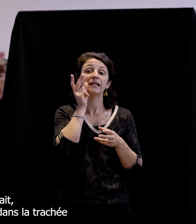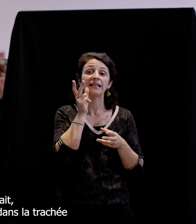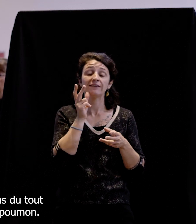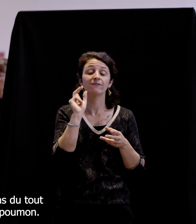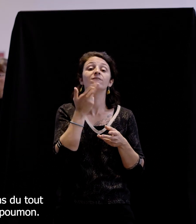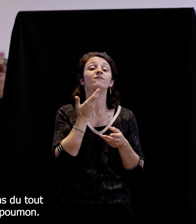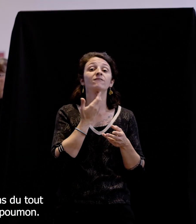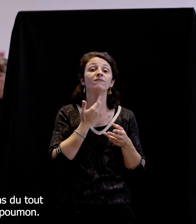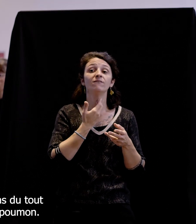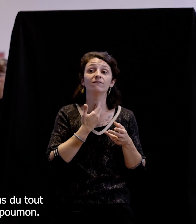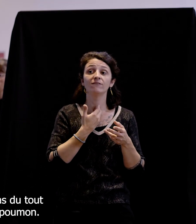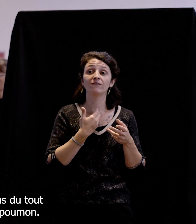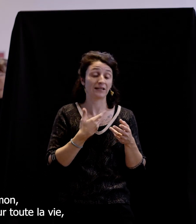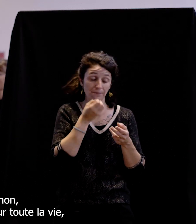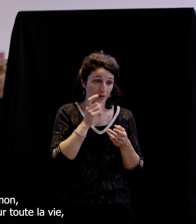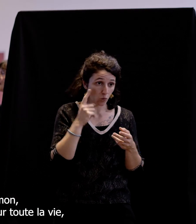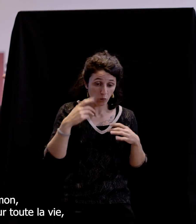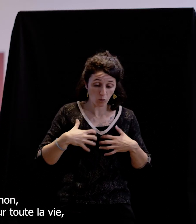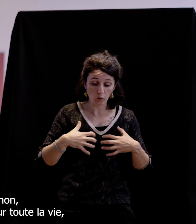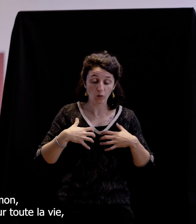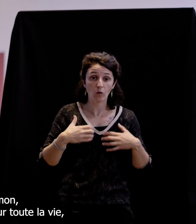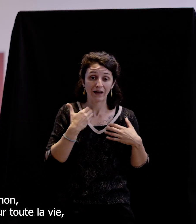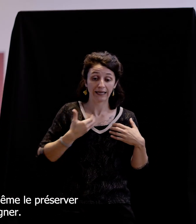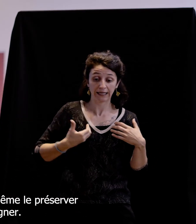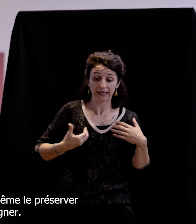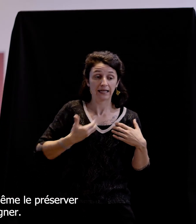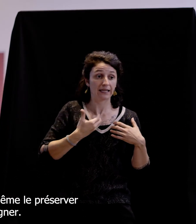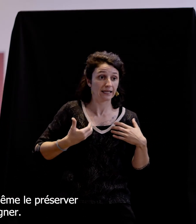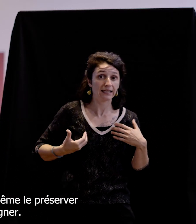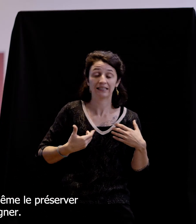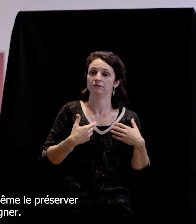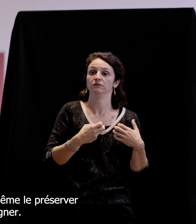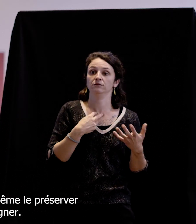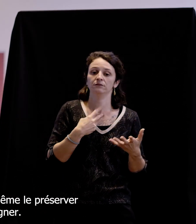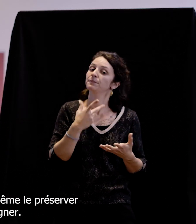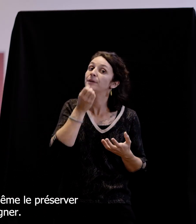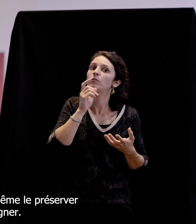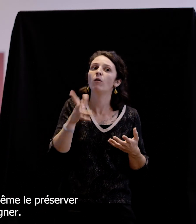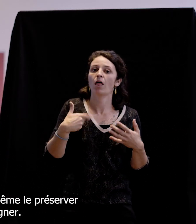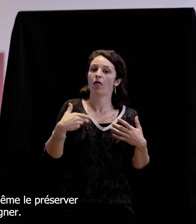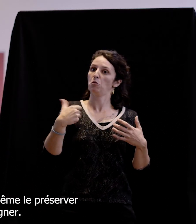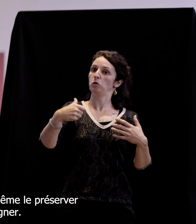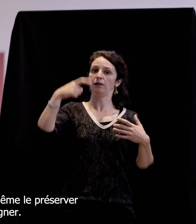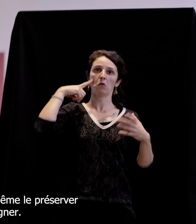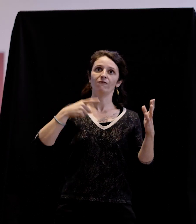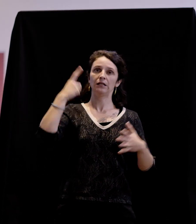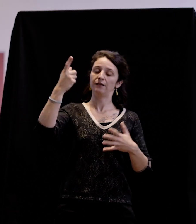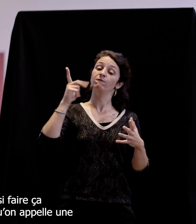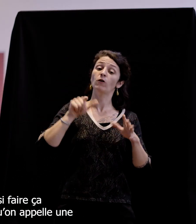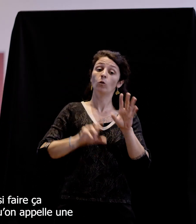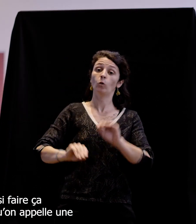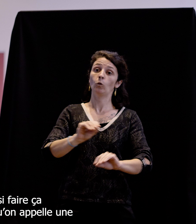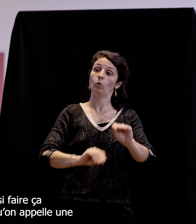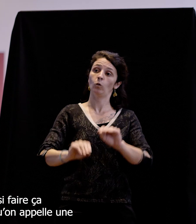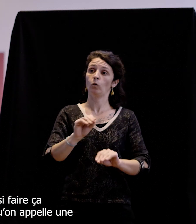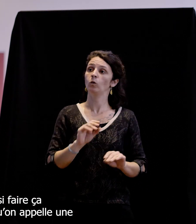trachée, et c'est pas du tout bon pour le poumon. Le poumon, on n'en a qu'un pour toute la vie, donc il faut quand même le préserver et le soigner. On